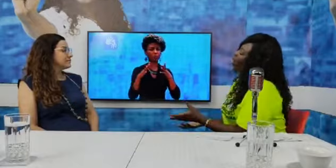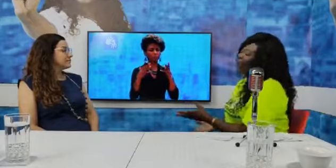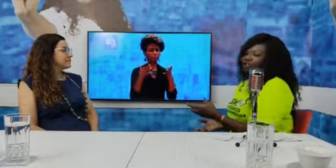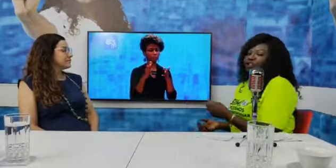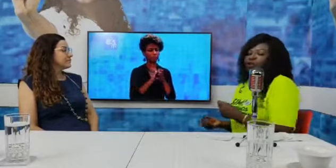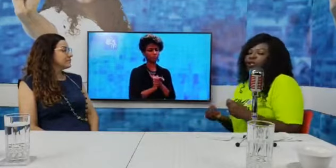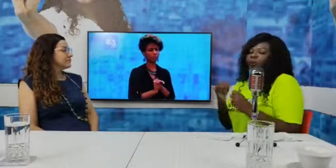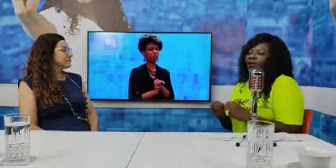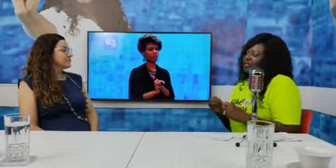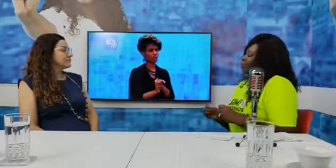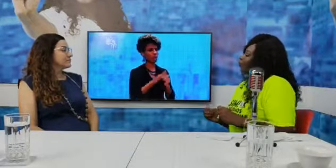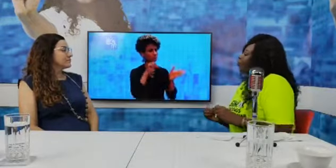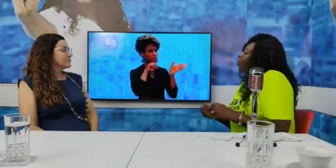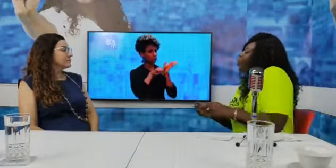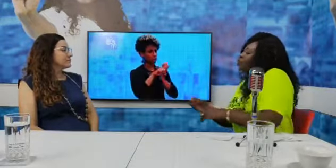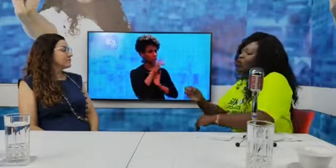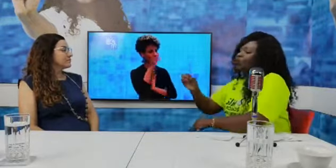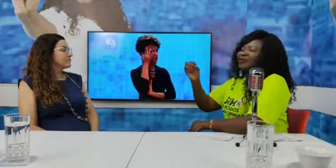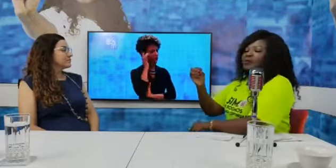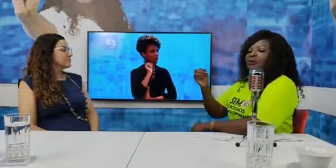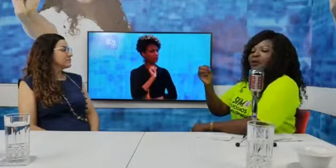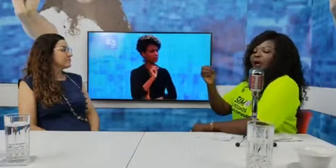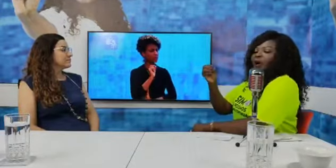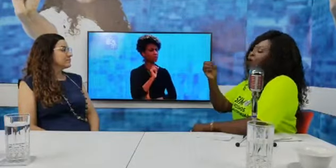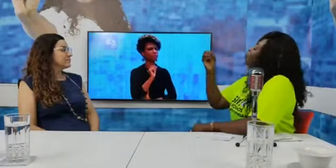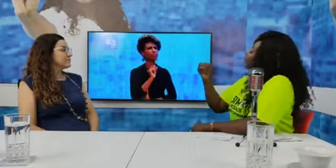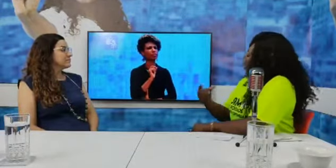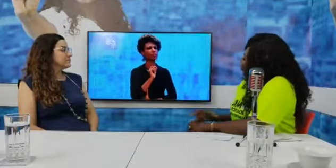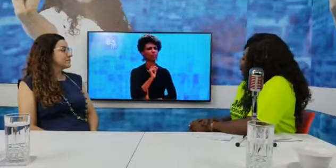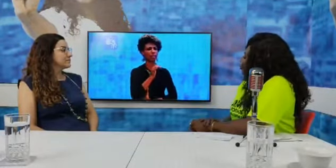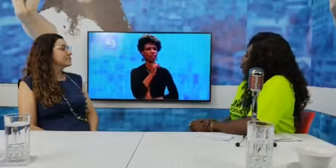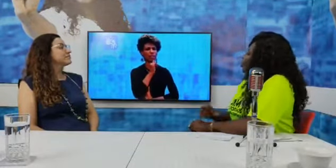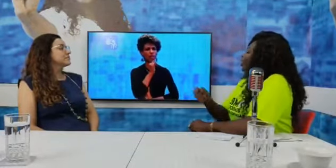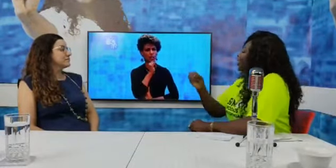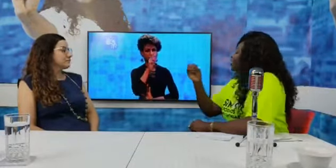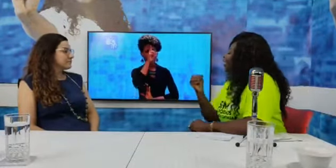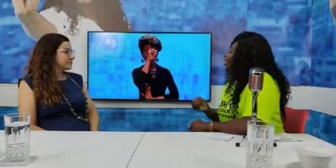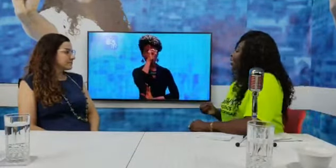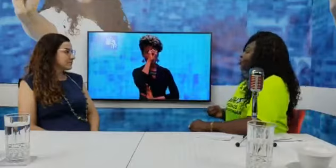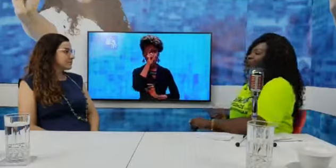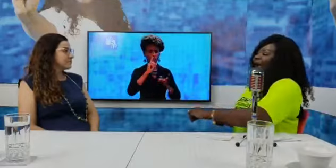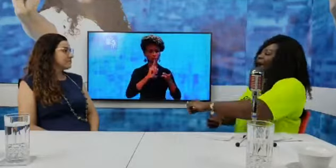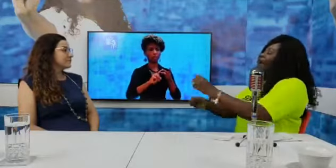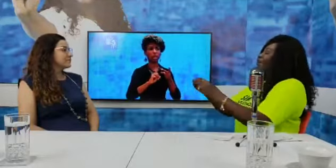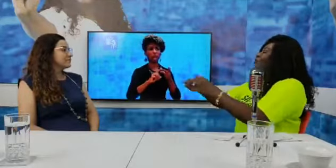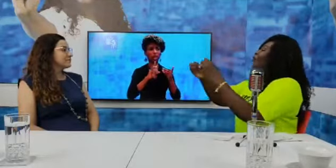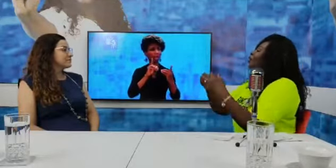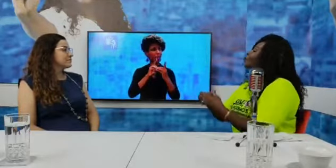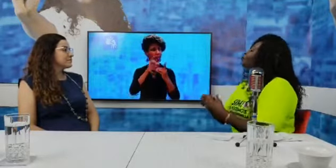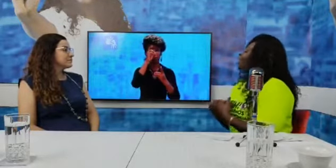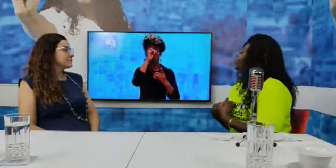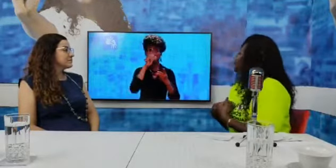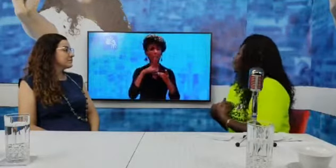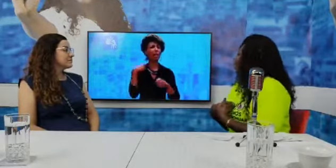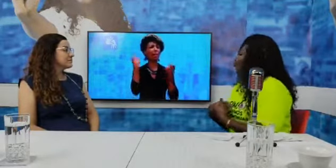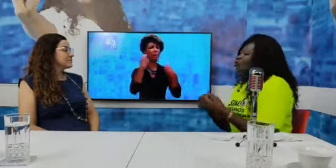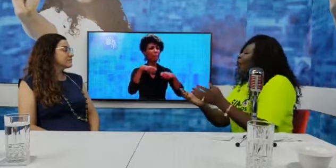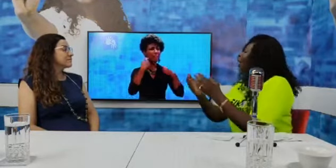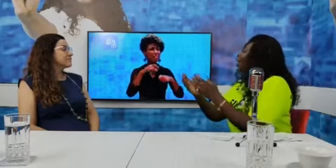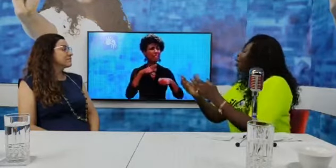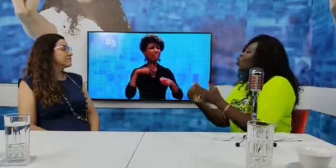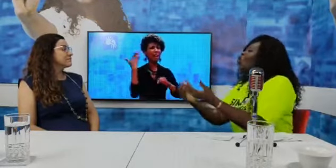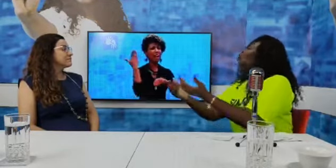você não acha que, por exemplo, nos hospitais, nas clínicas, deveriam ter